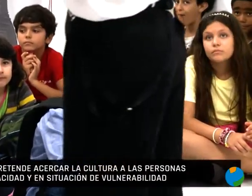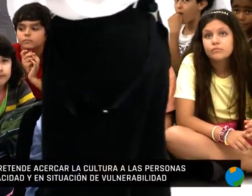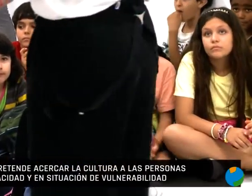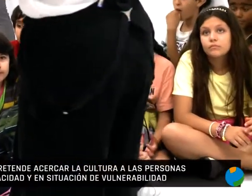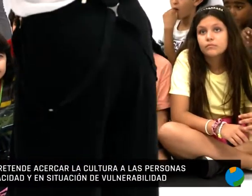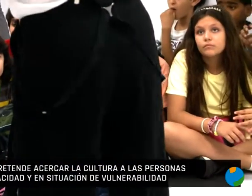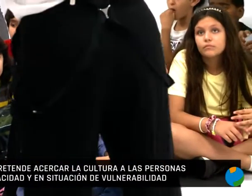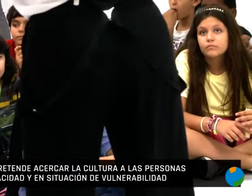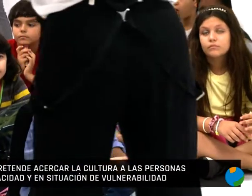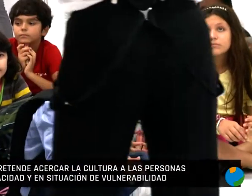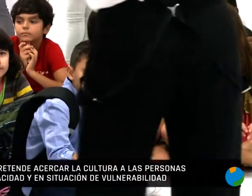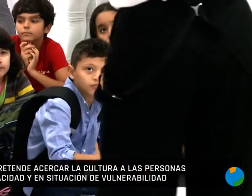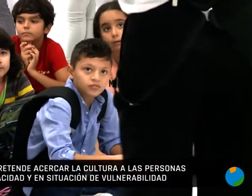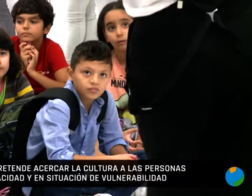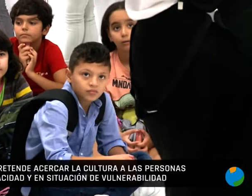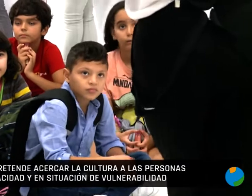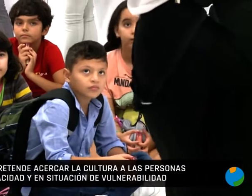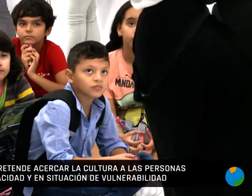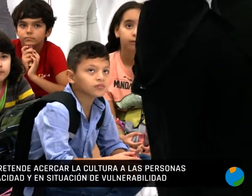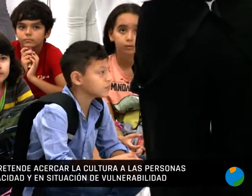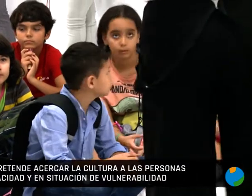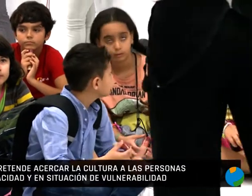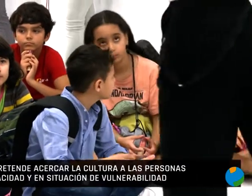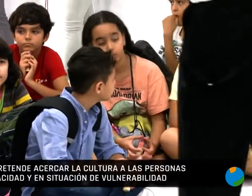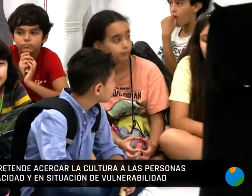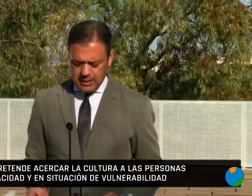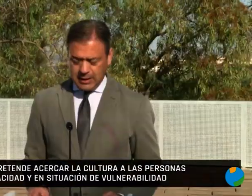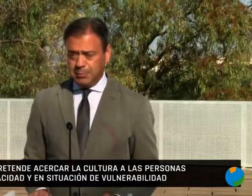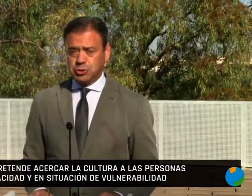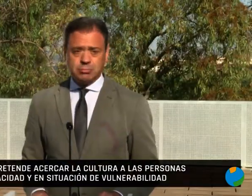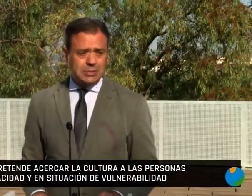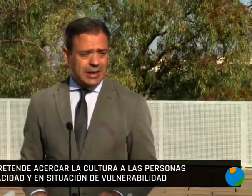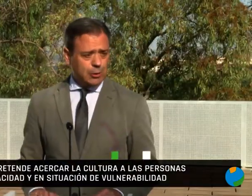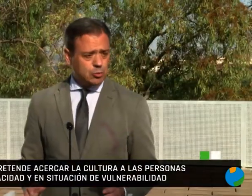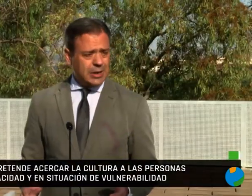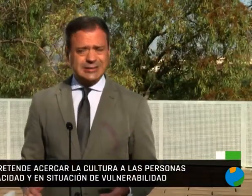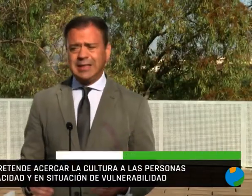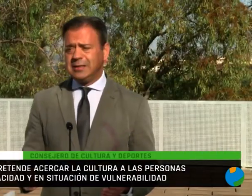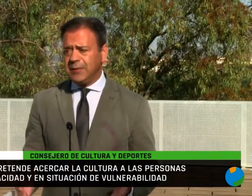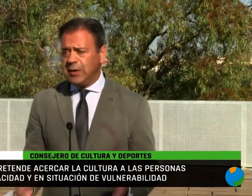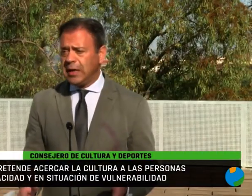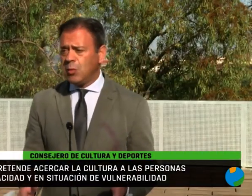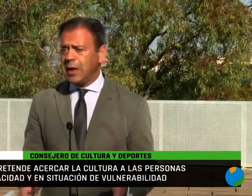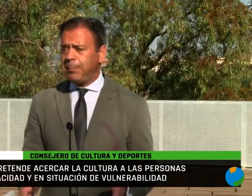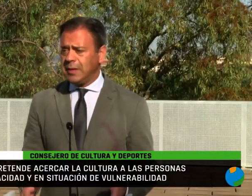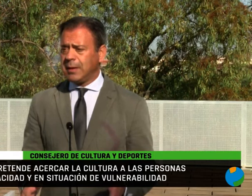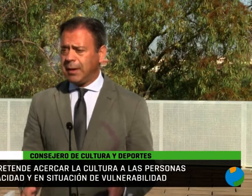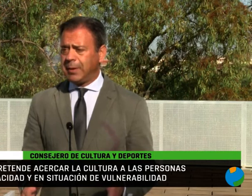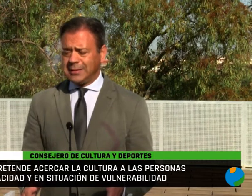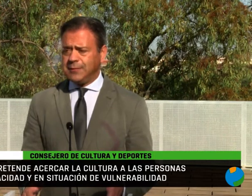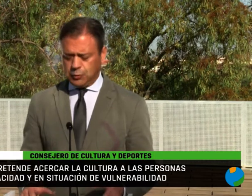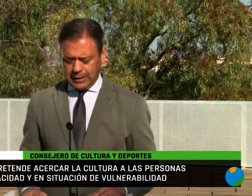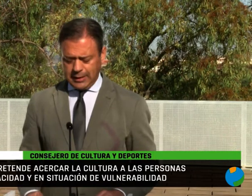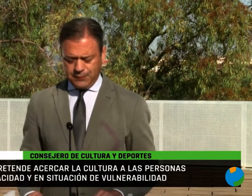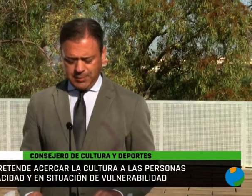ir acompañados de sus familiares para un disfrute mayor de estas actividades. Queremos que la cultura se identifique como una experiencia más